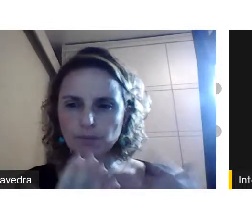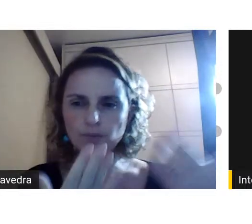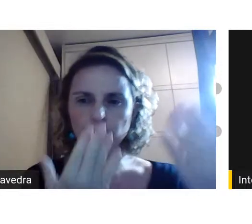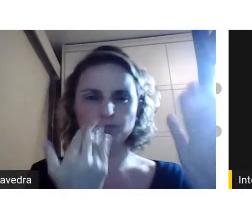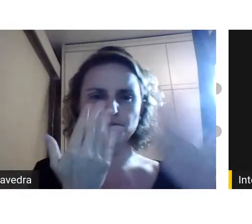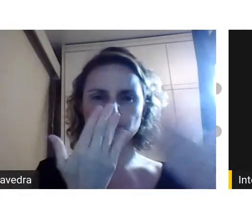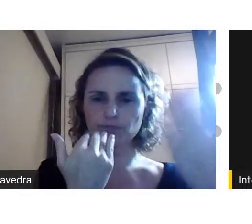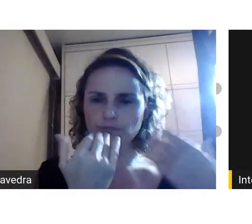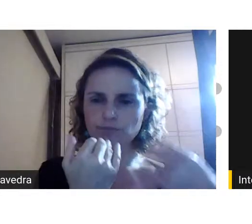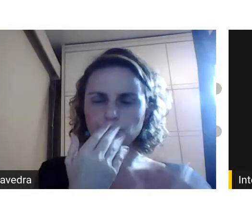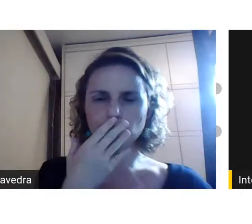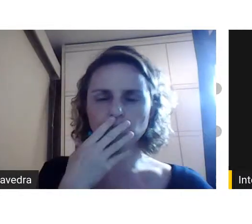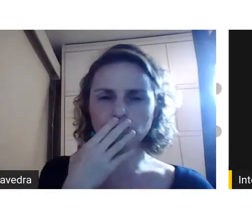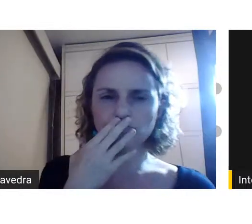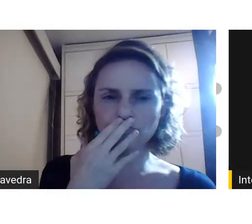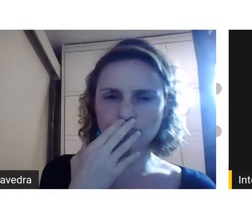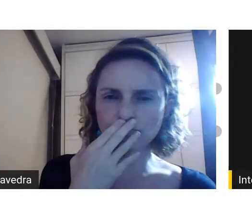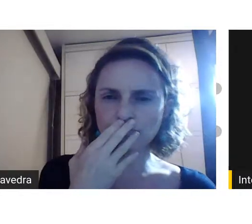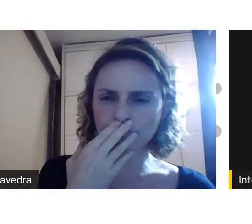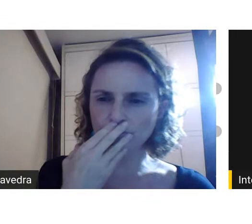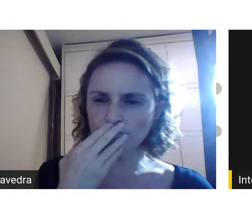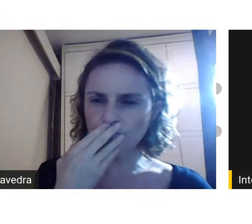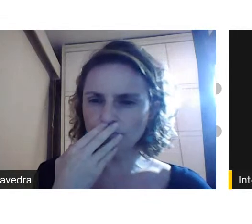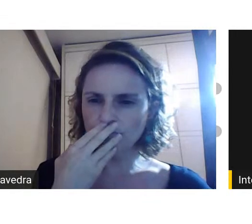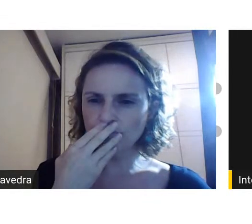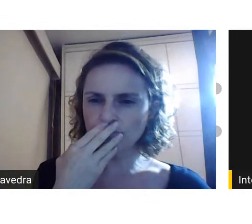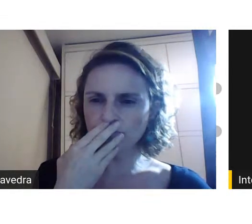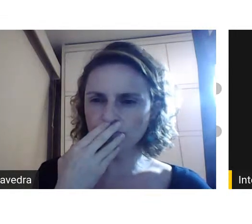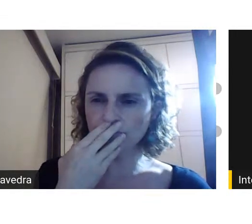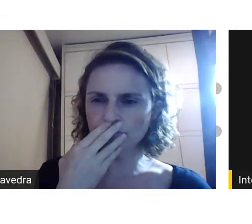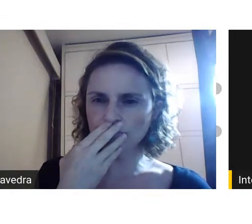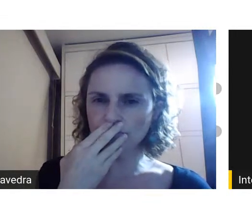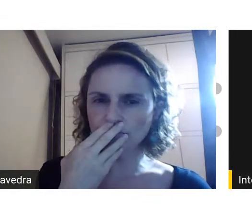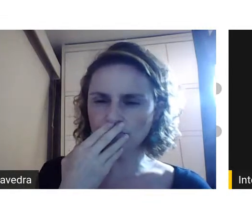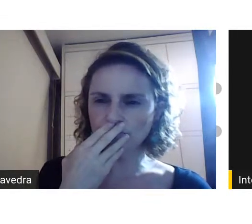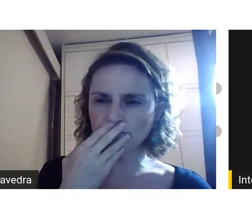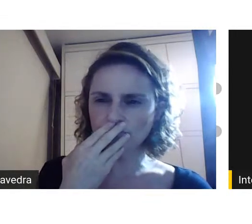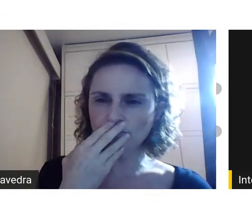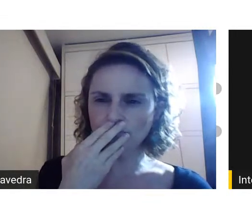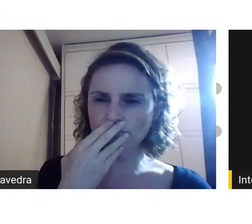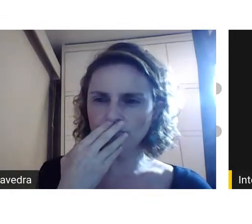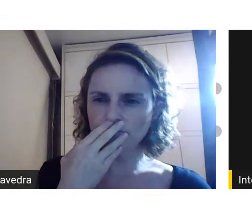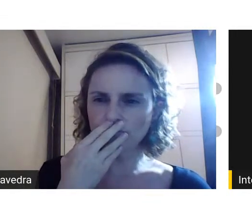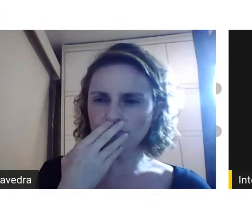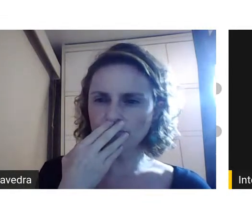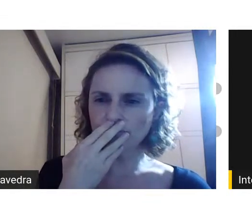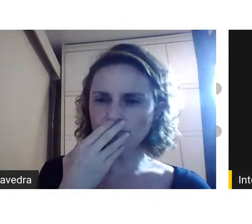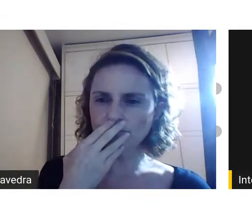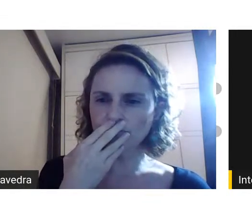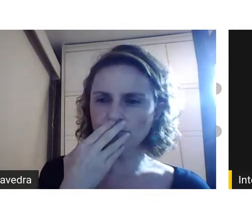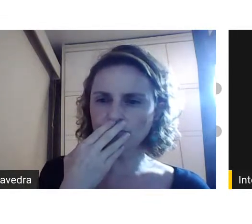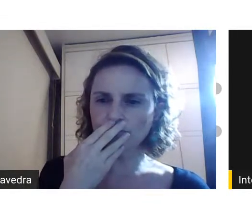e eu fiquei com essa dúvida se alguém consegue me responder